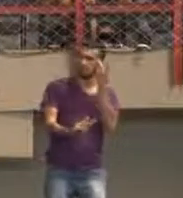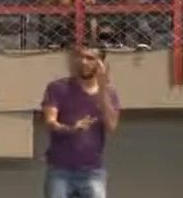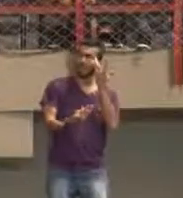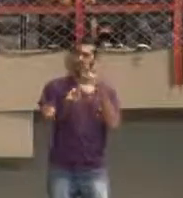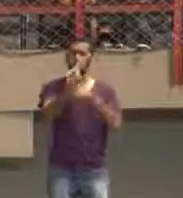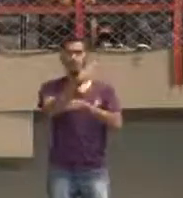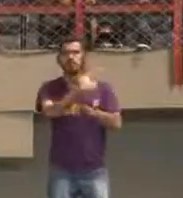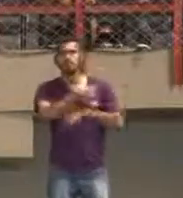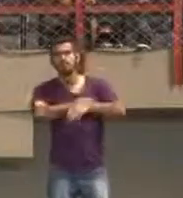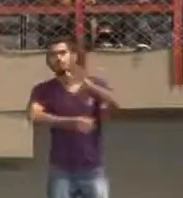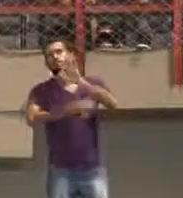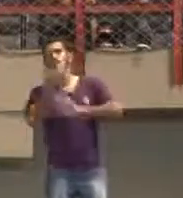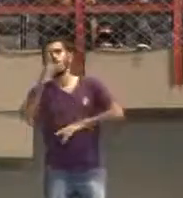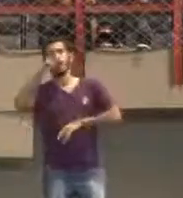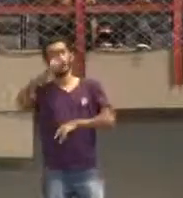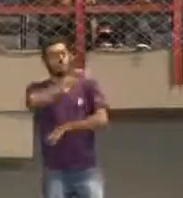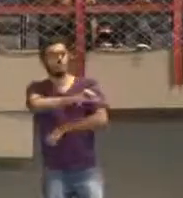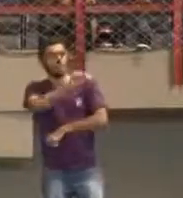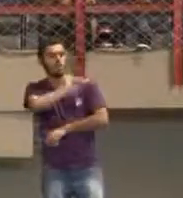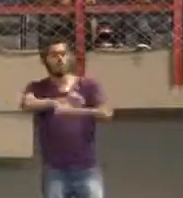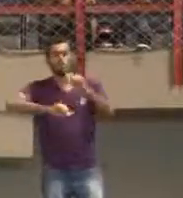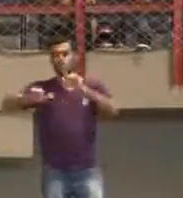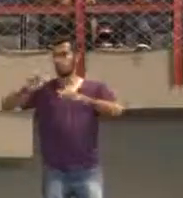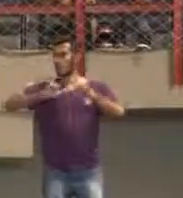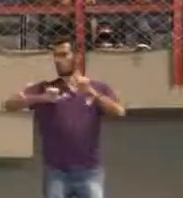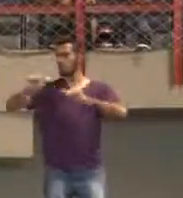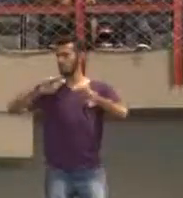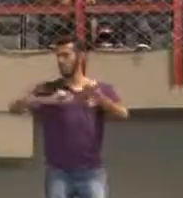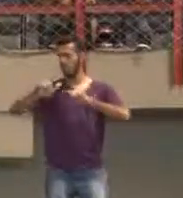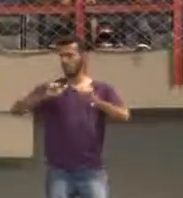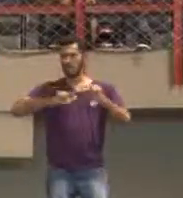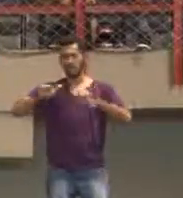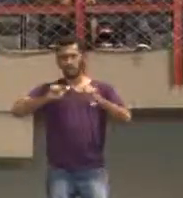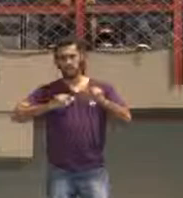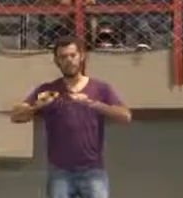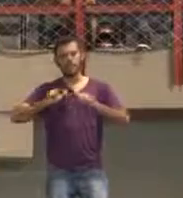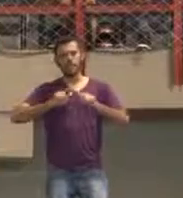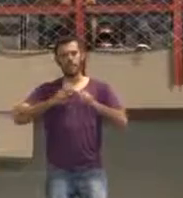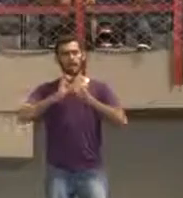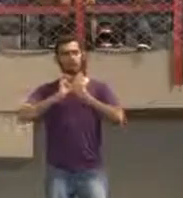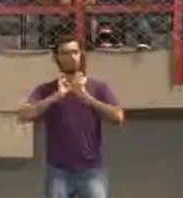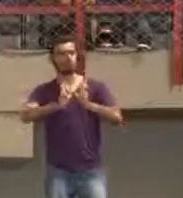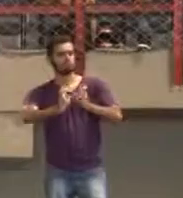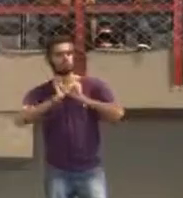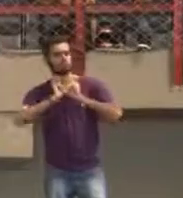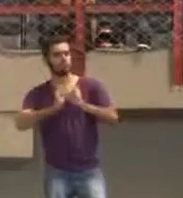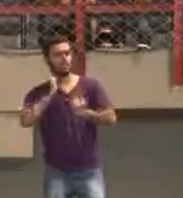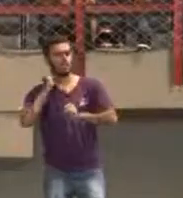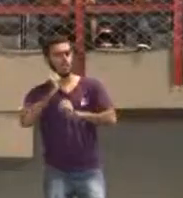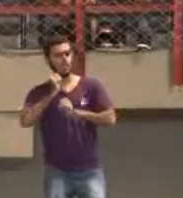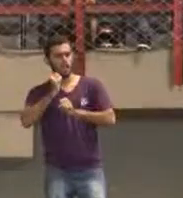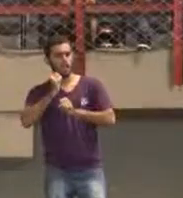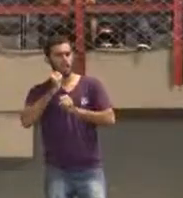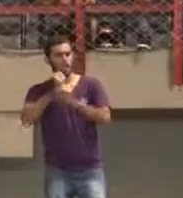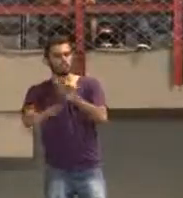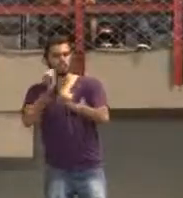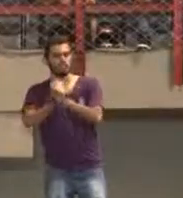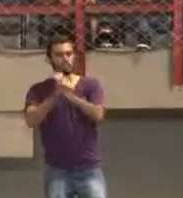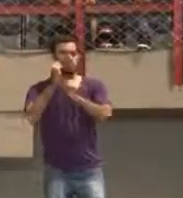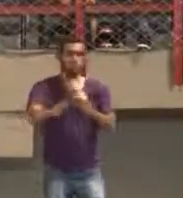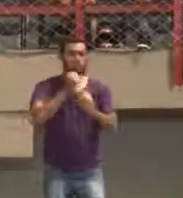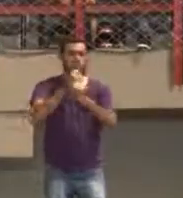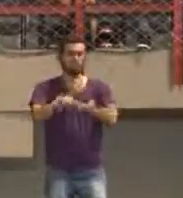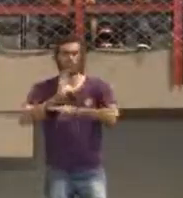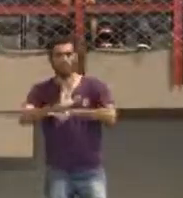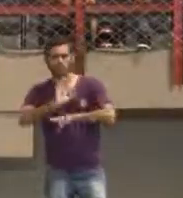para o Rio de Janeiro trabalhar numa linha de trem, ajudando a fazer a linha de trem, com